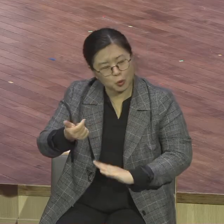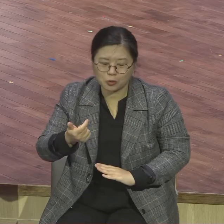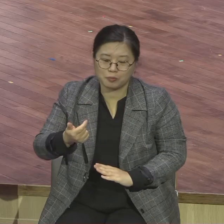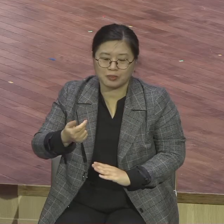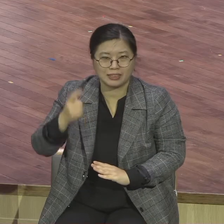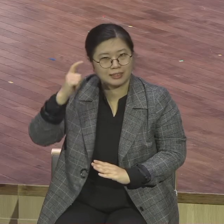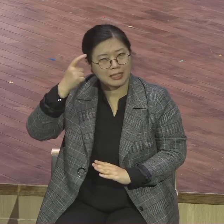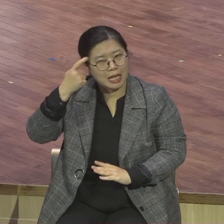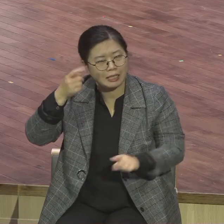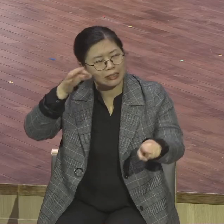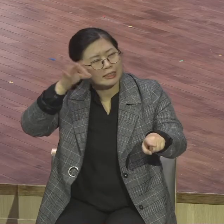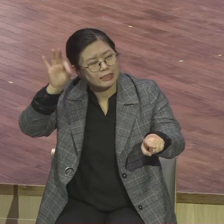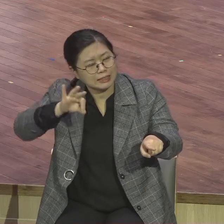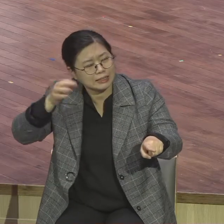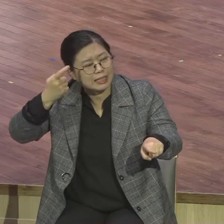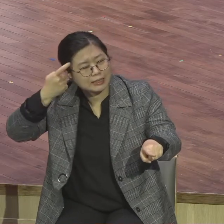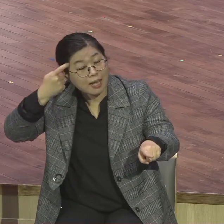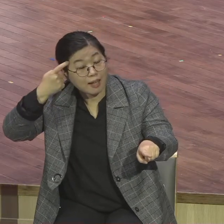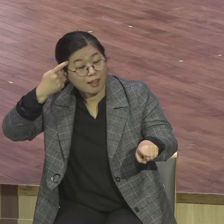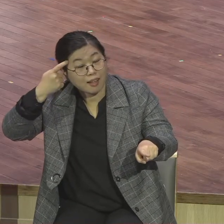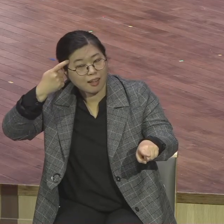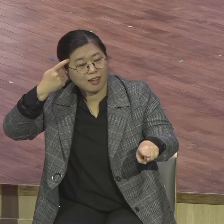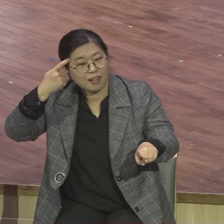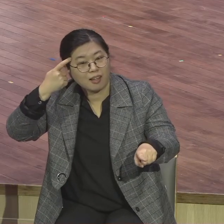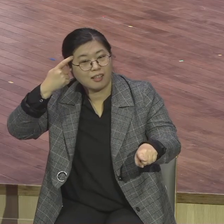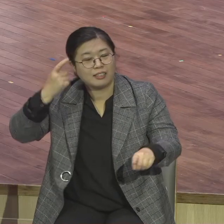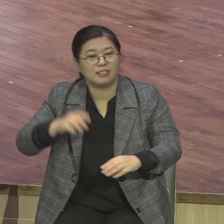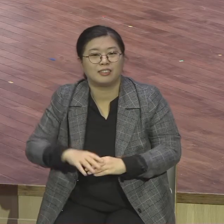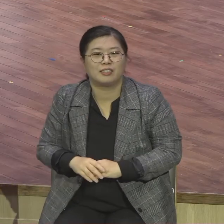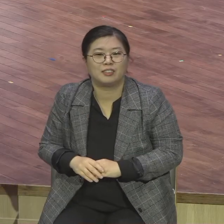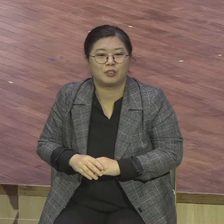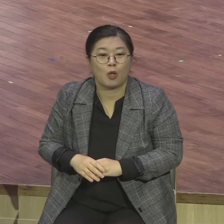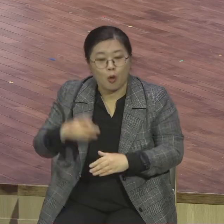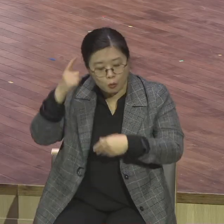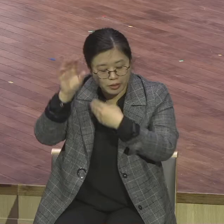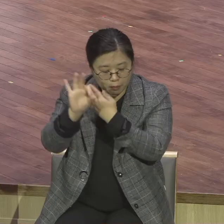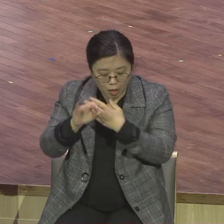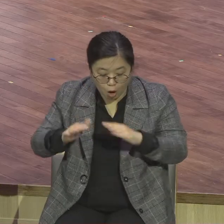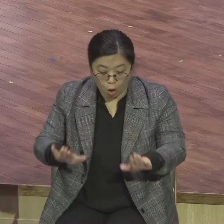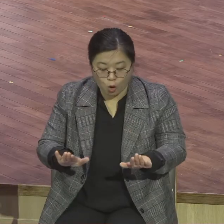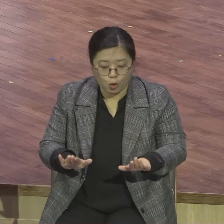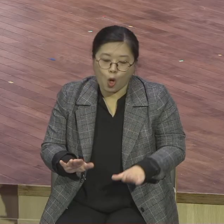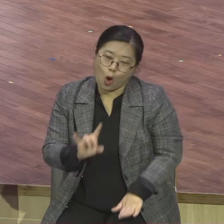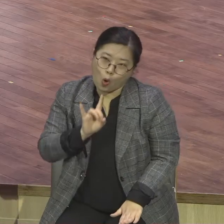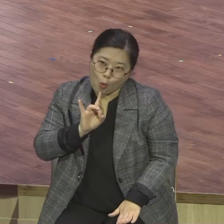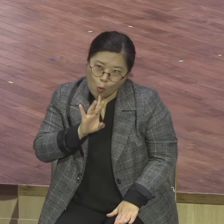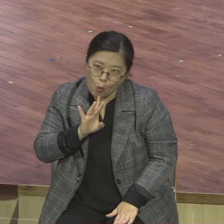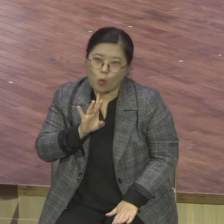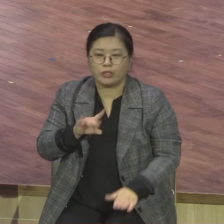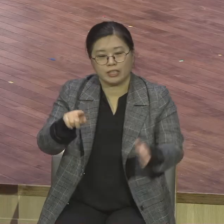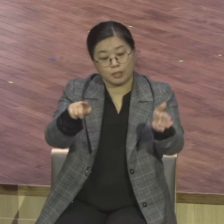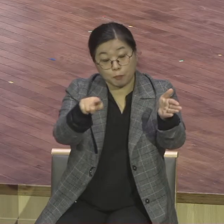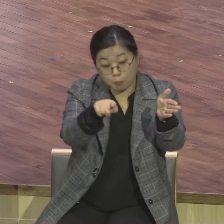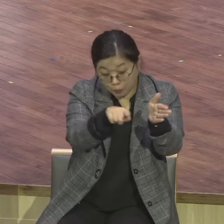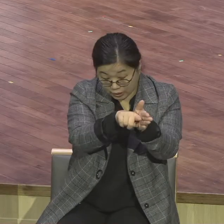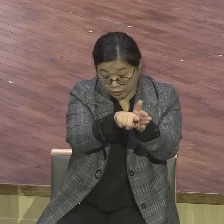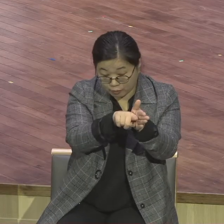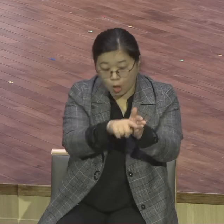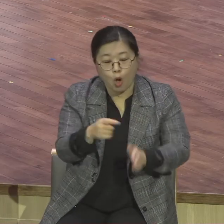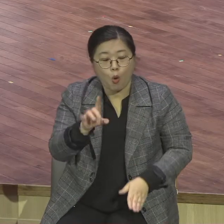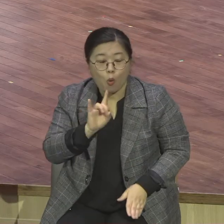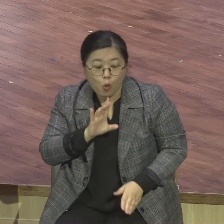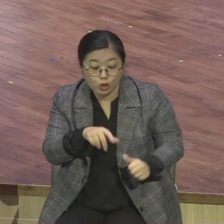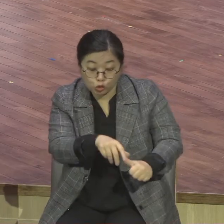살리라 라는 이 이신증의 교리에 배치가 되기 때문에 그렇습니다. 이런 신학적